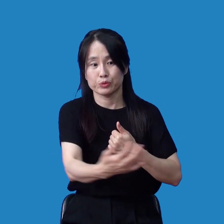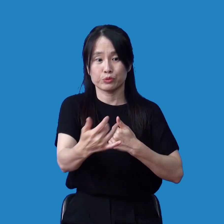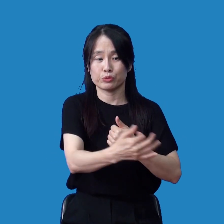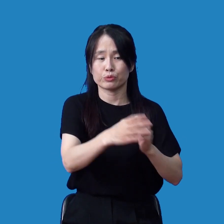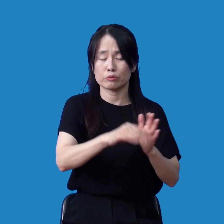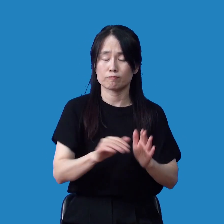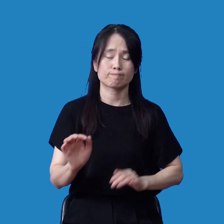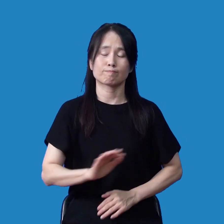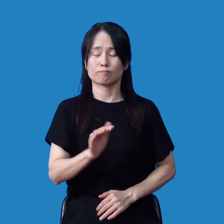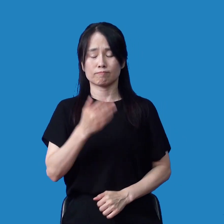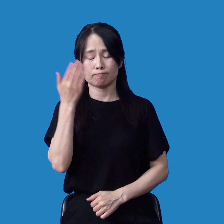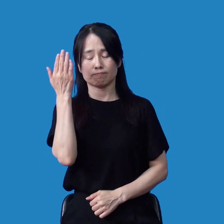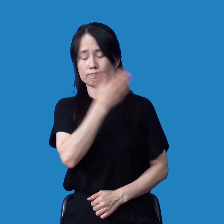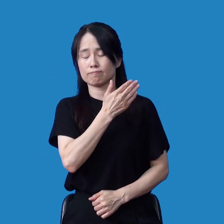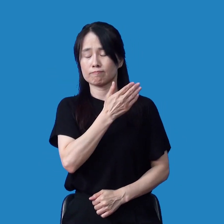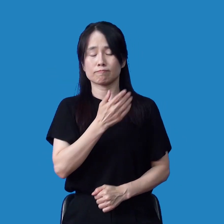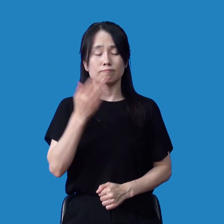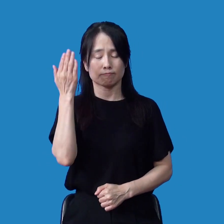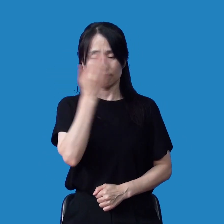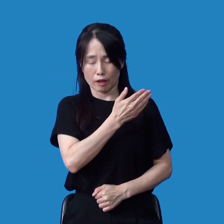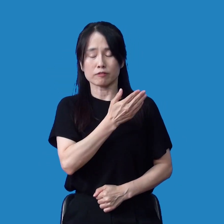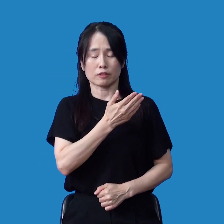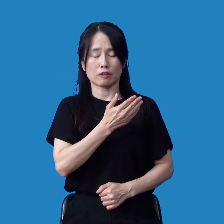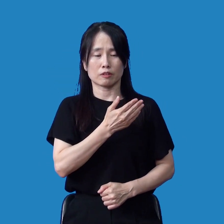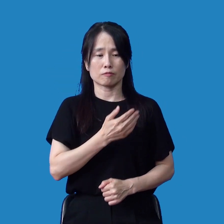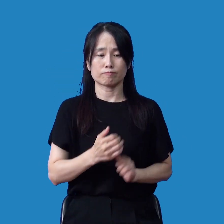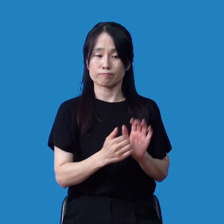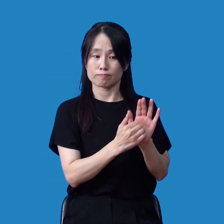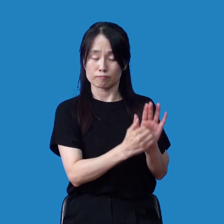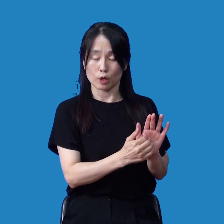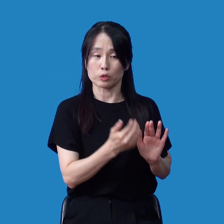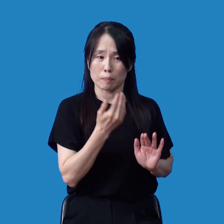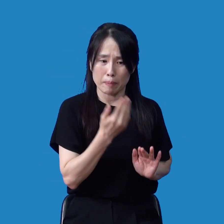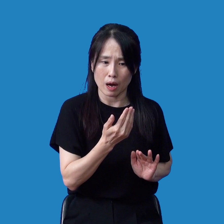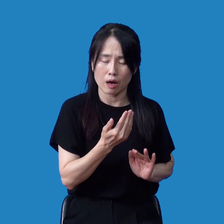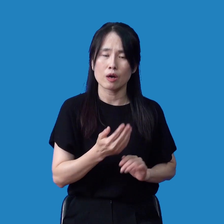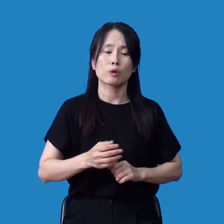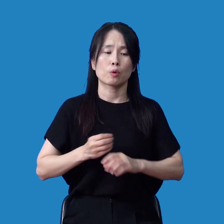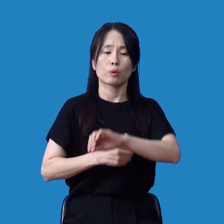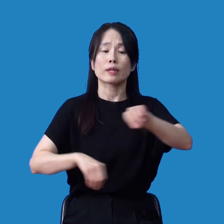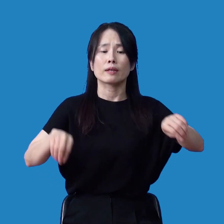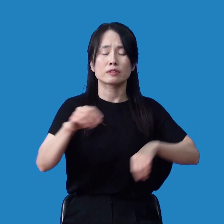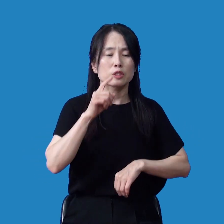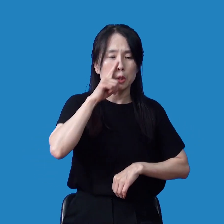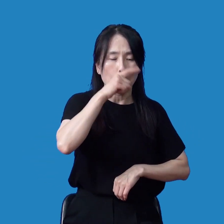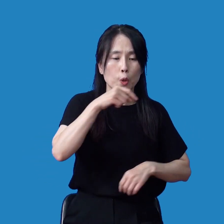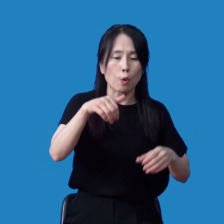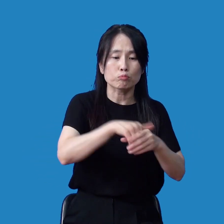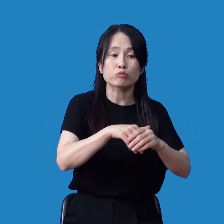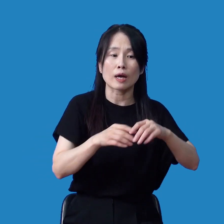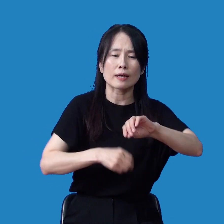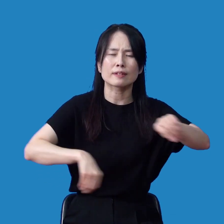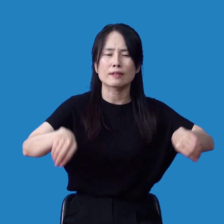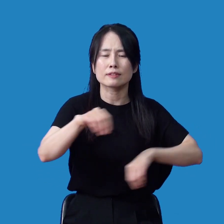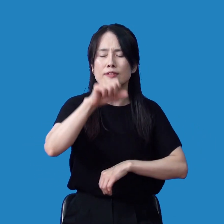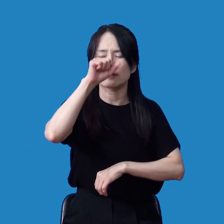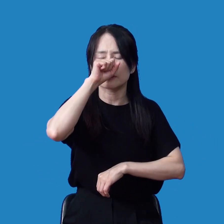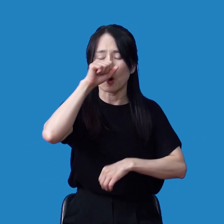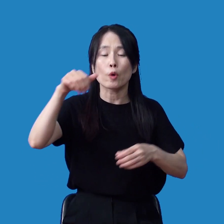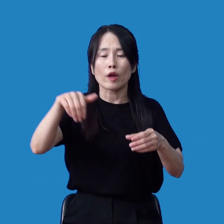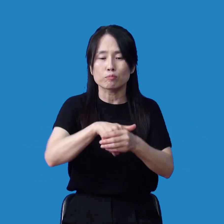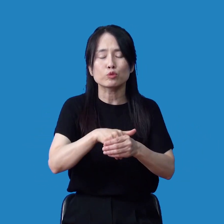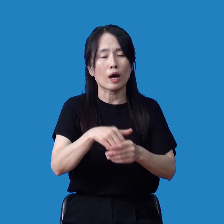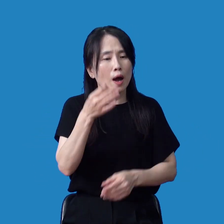따라가지 않습니다. 대신에 새로운 문화, 천국 문화, 선하고 온전한 문화를, 길을